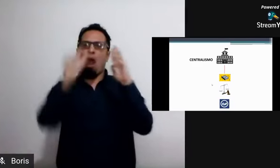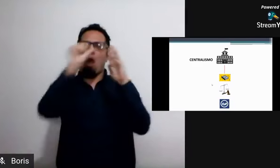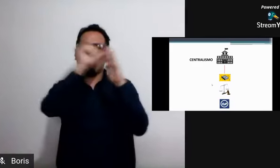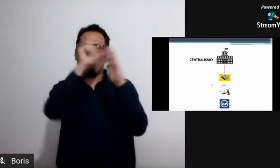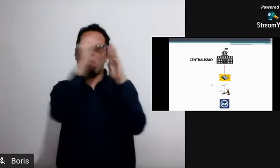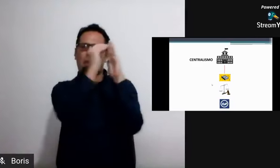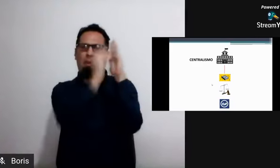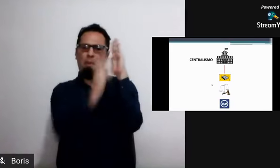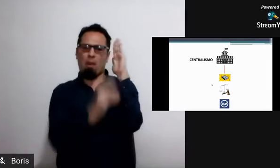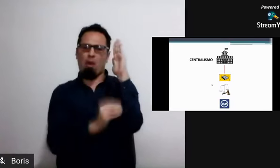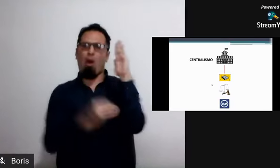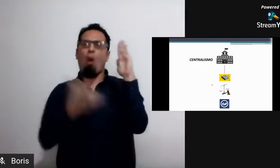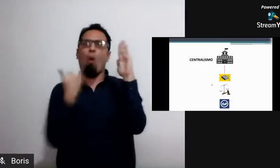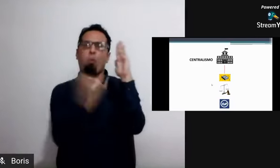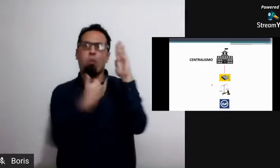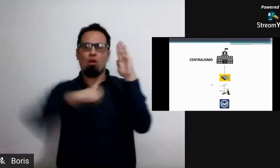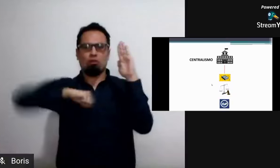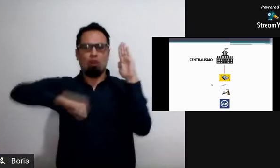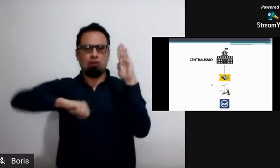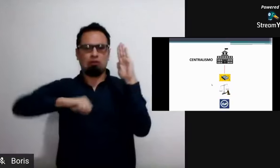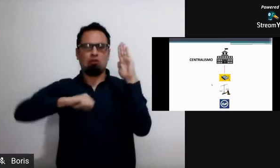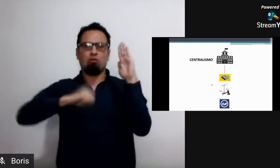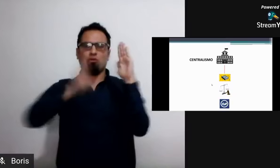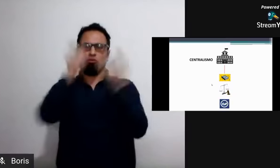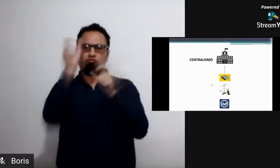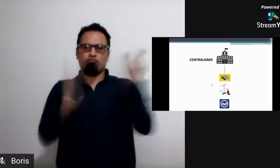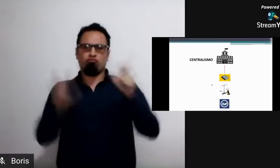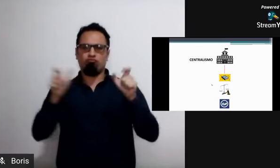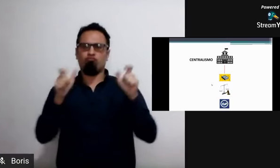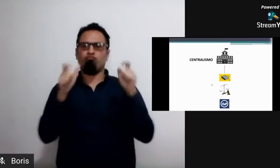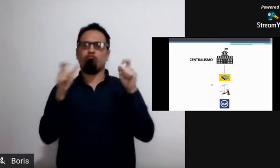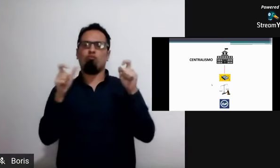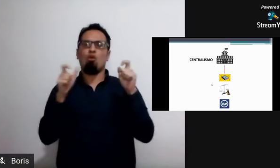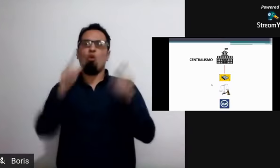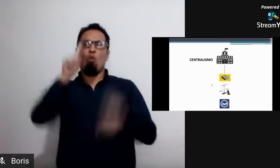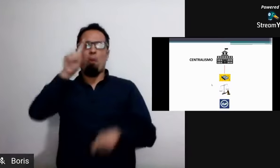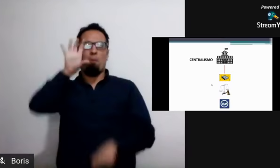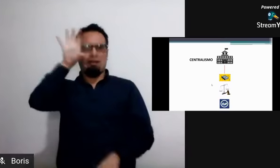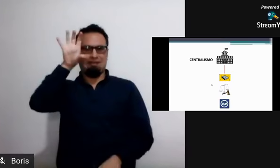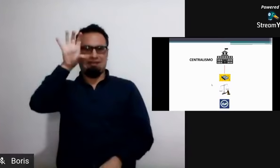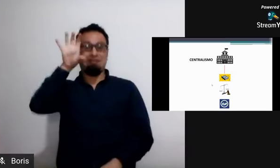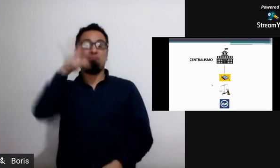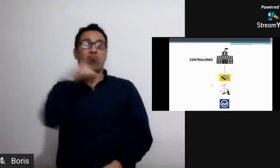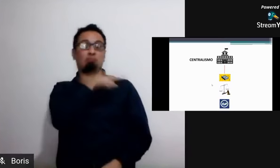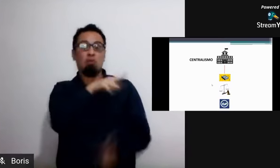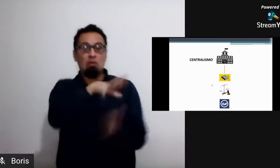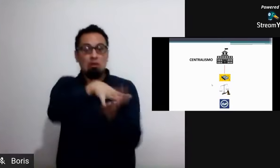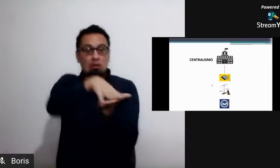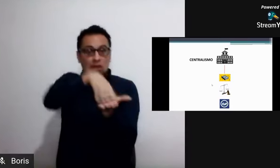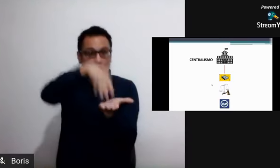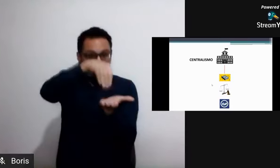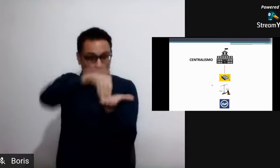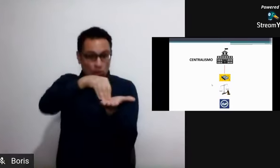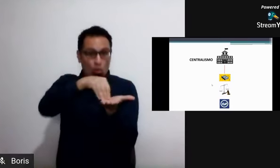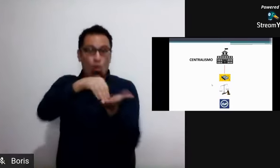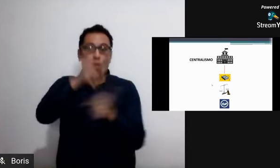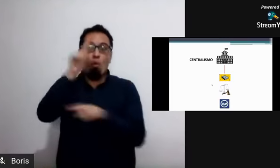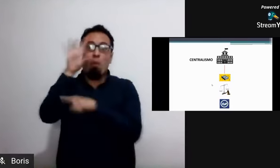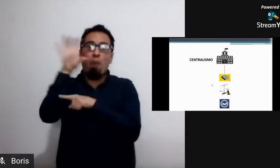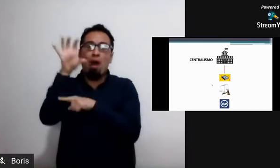una nación, además de eso hay una carta magna que sería la constitución o ese conjunto de